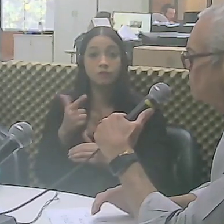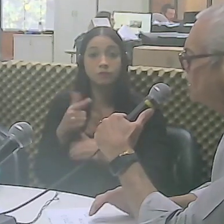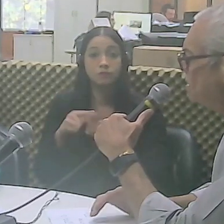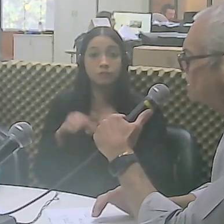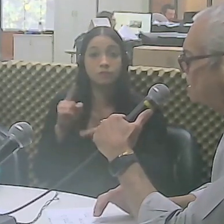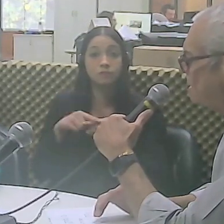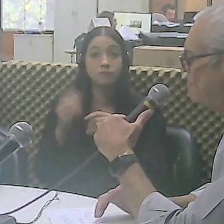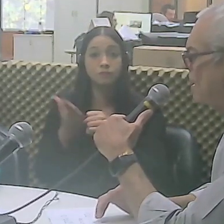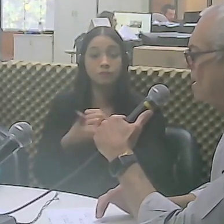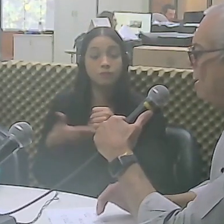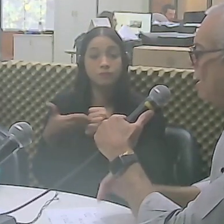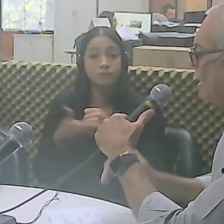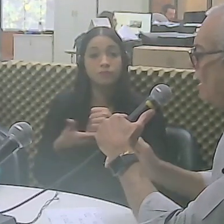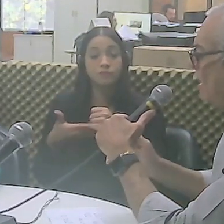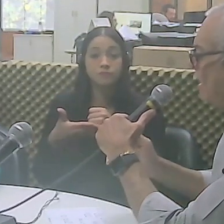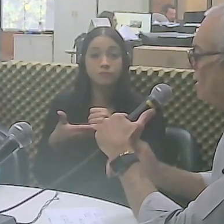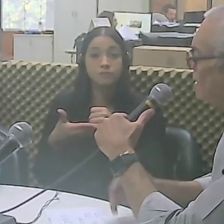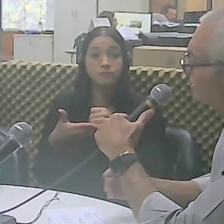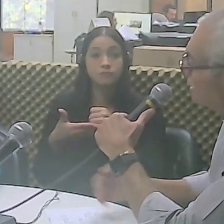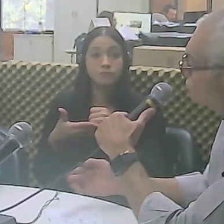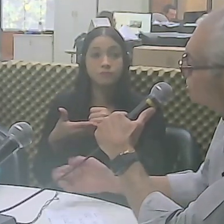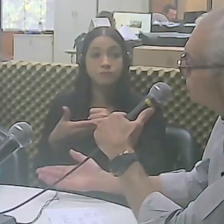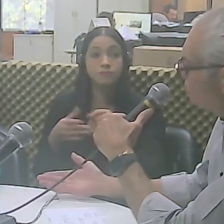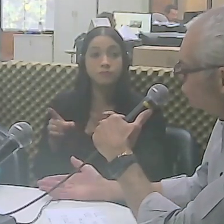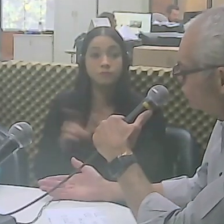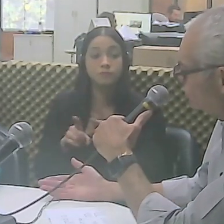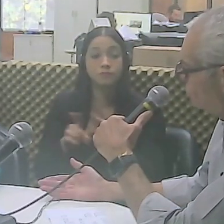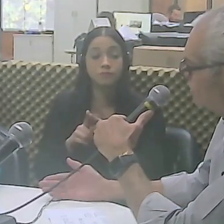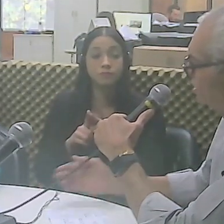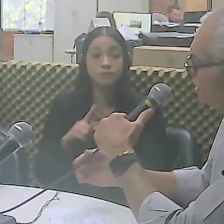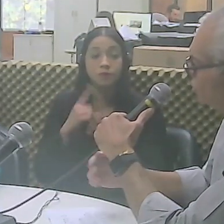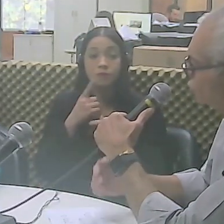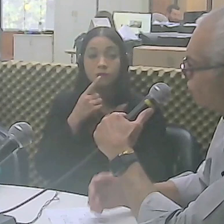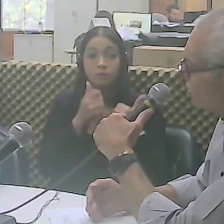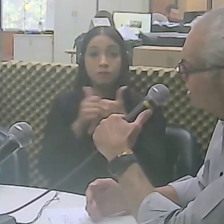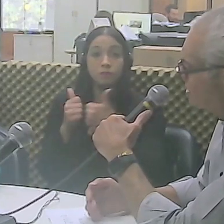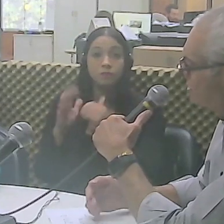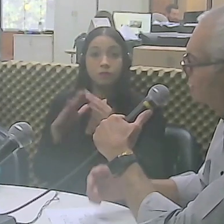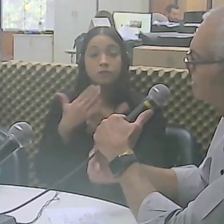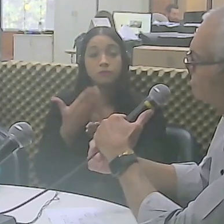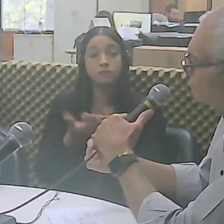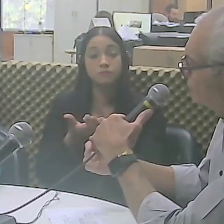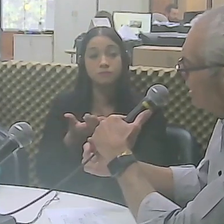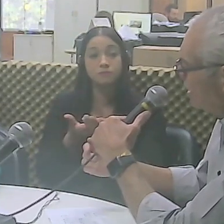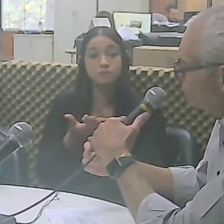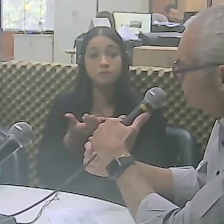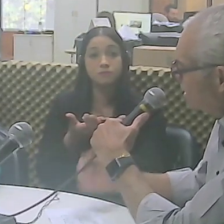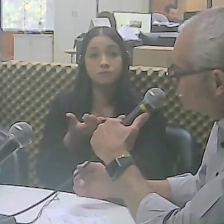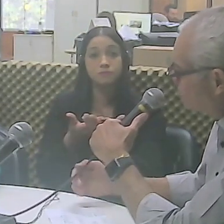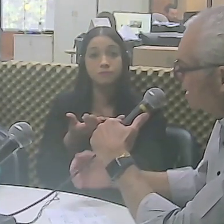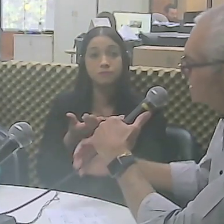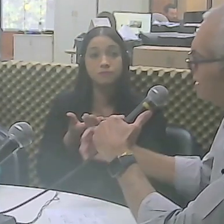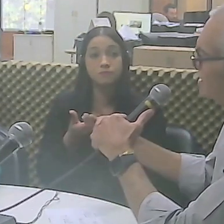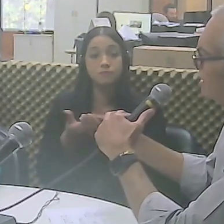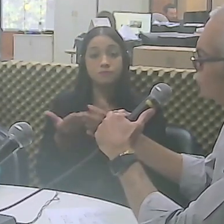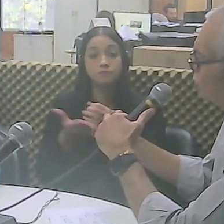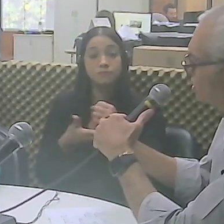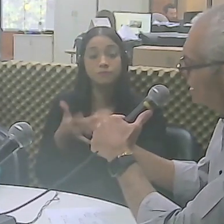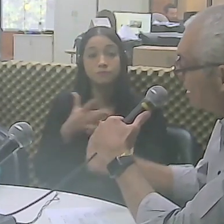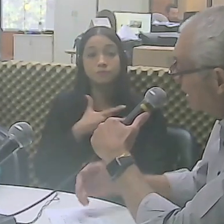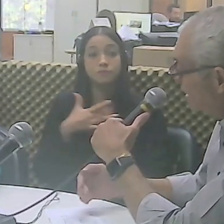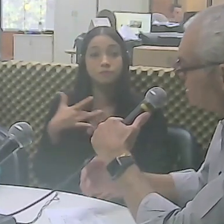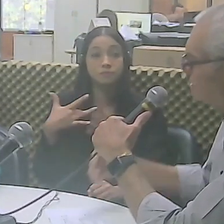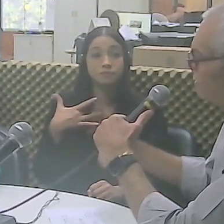condições mínimas, né? Ele tem que ter no seu entorno escolas, unidade básica de